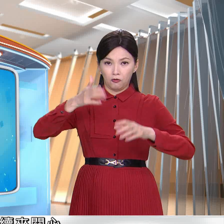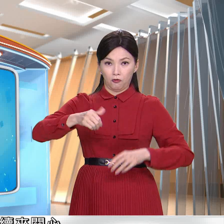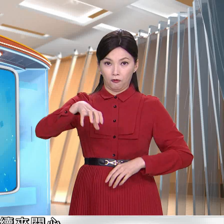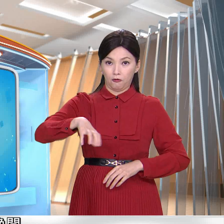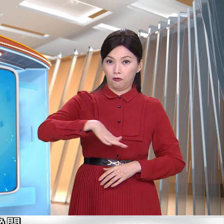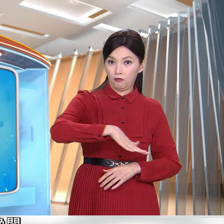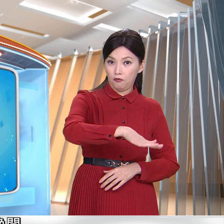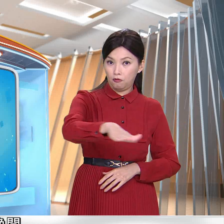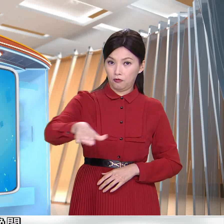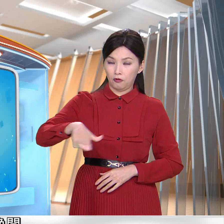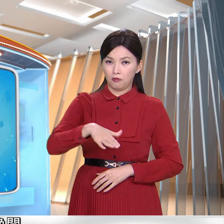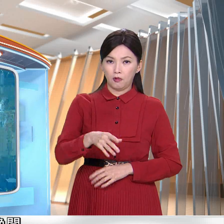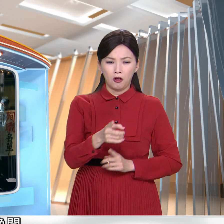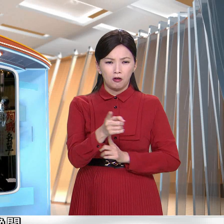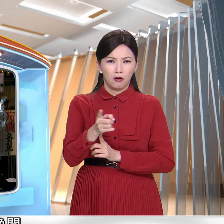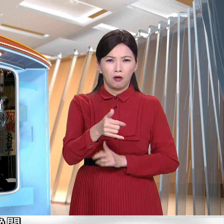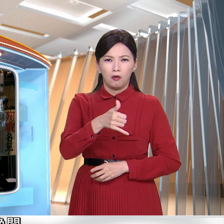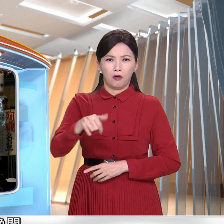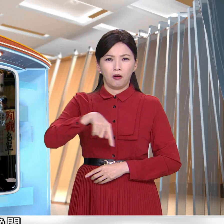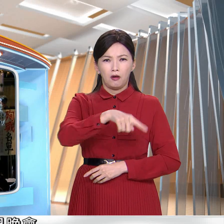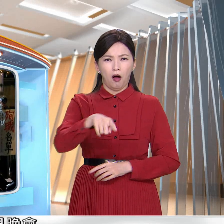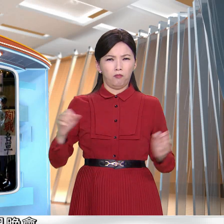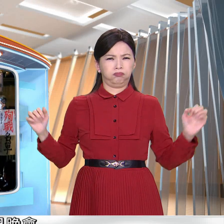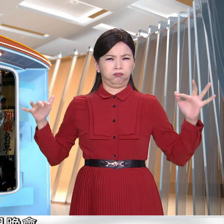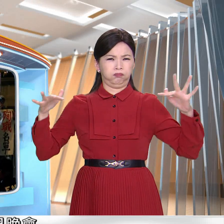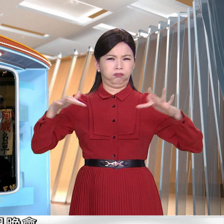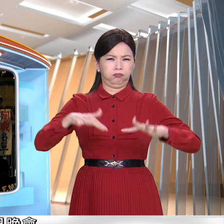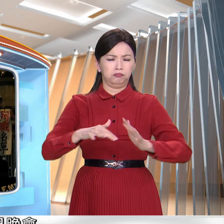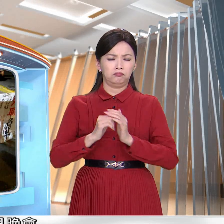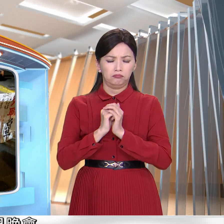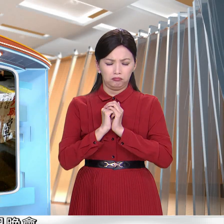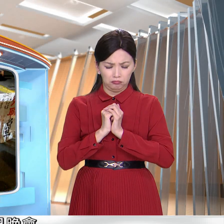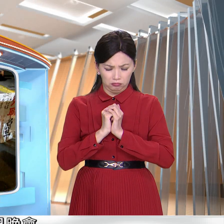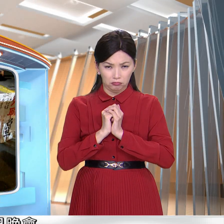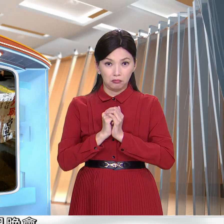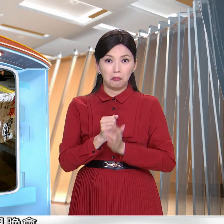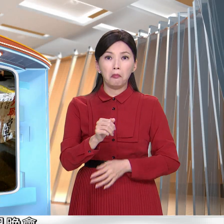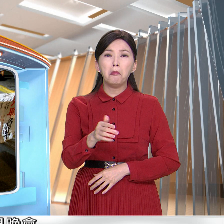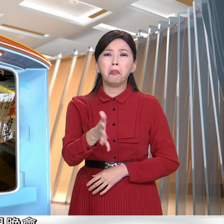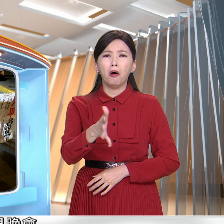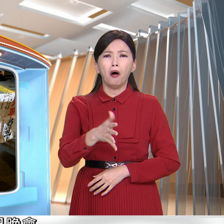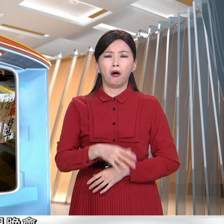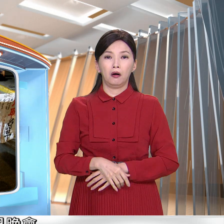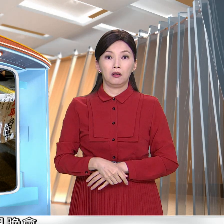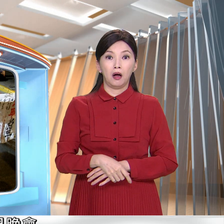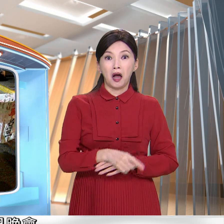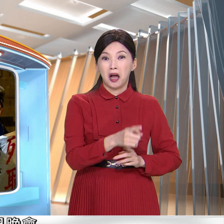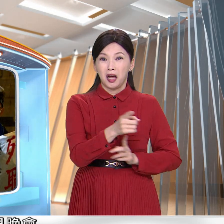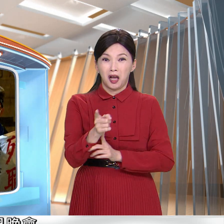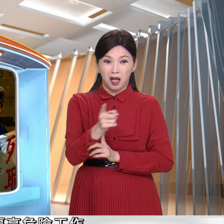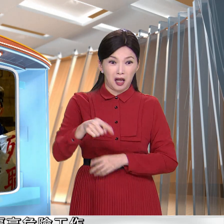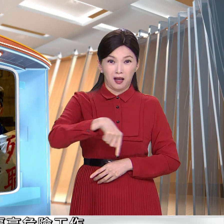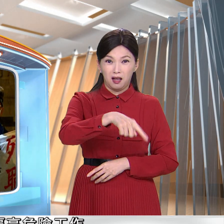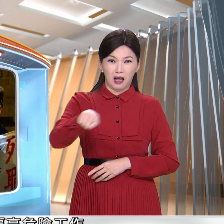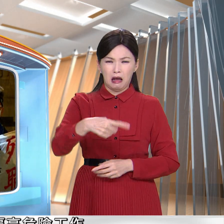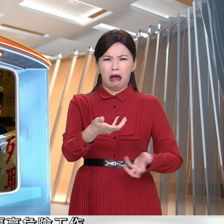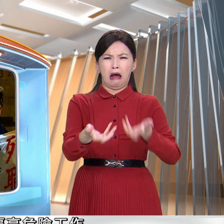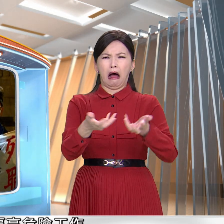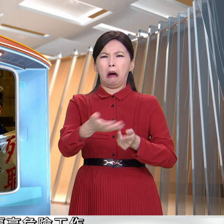基层消防员昨天晚间在凯道举行国殇日晚会。对于消防员从事高